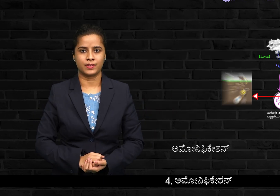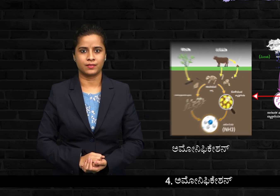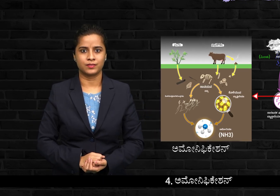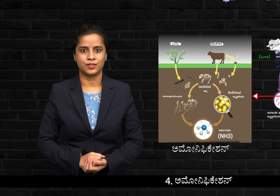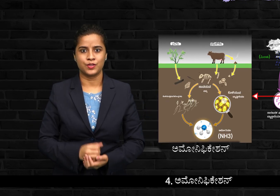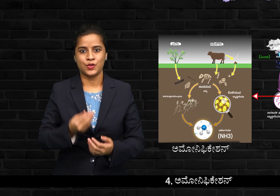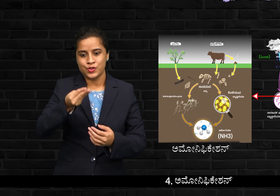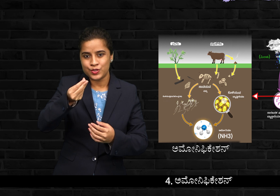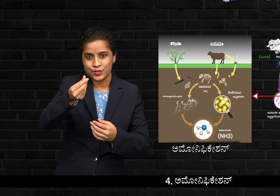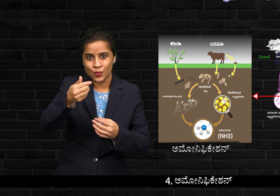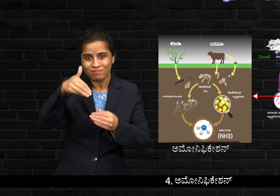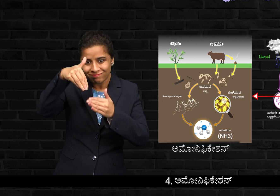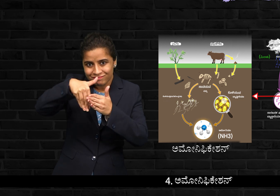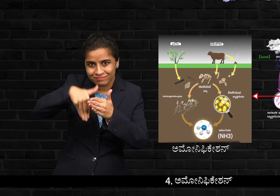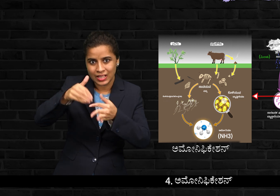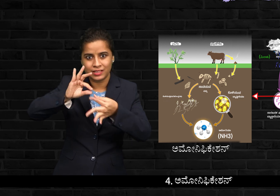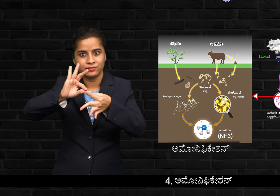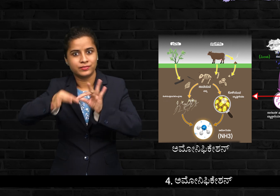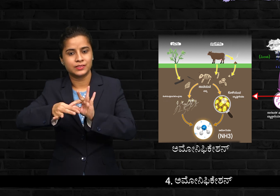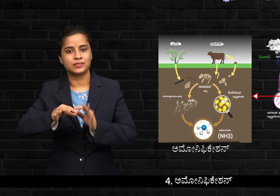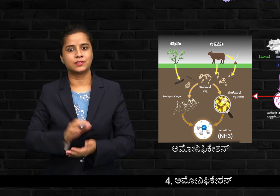4. ಅಮೋನಿಫಿಕೇಶನ್.